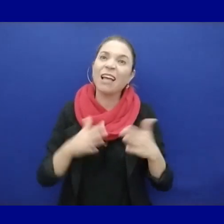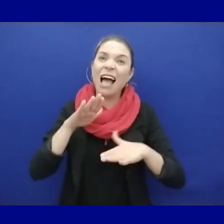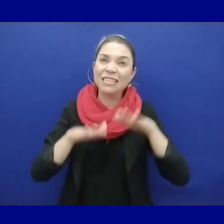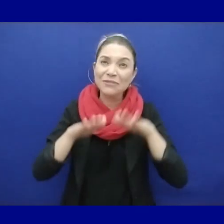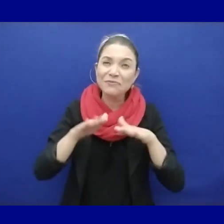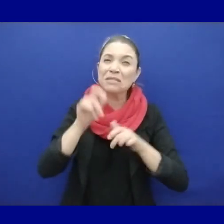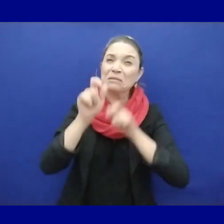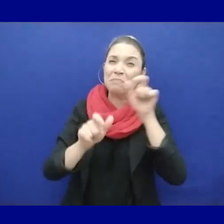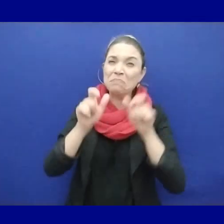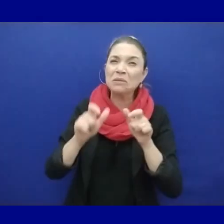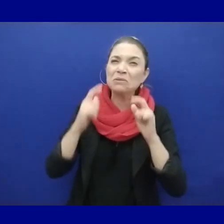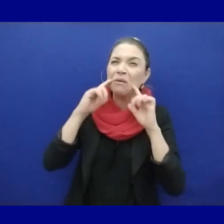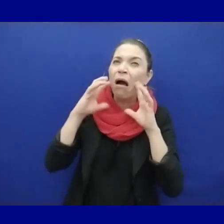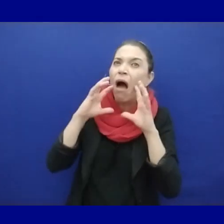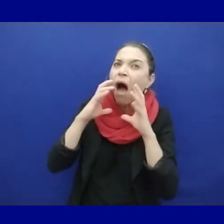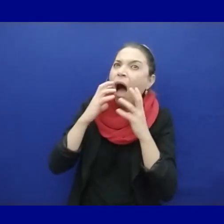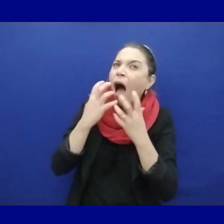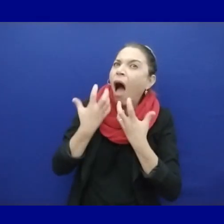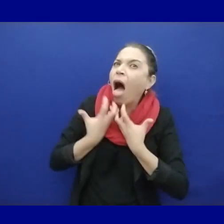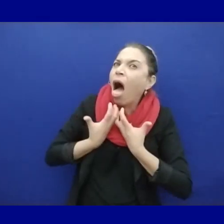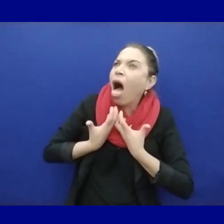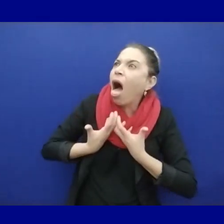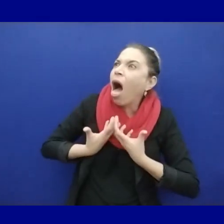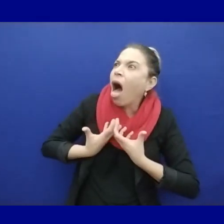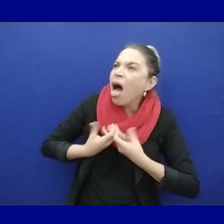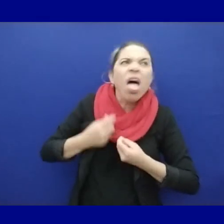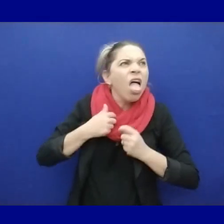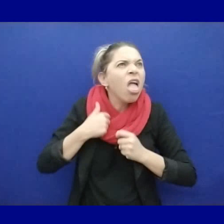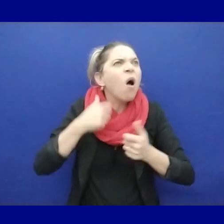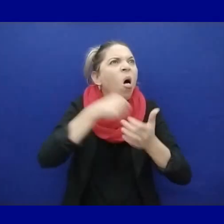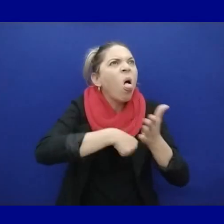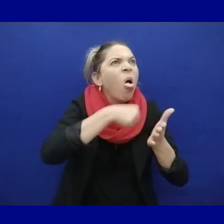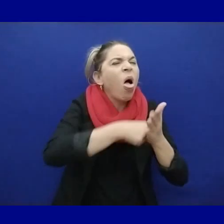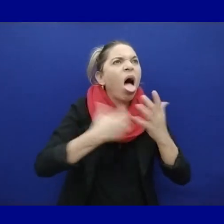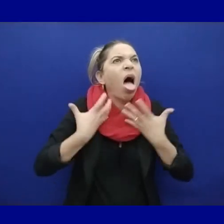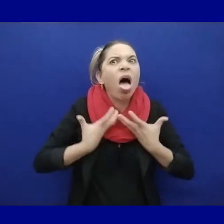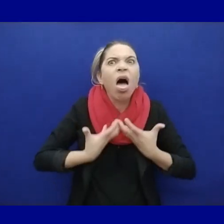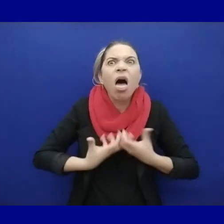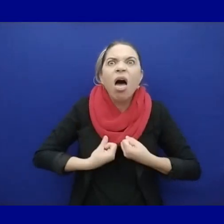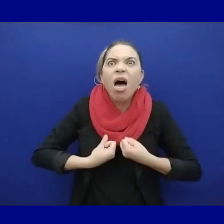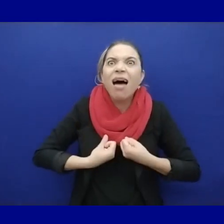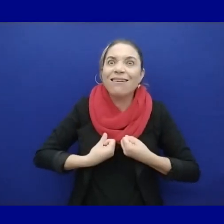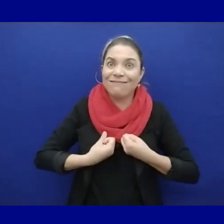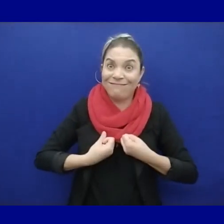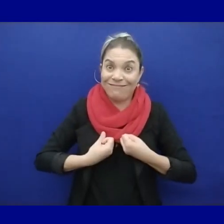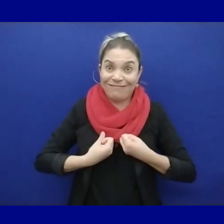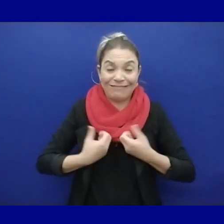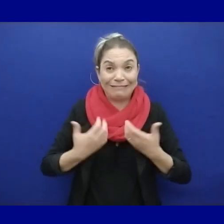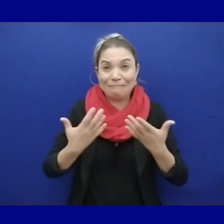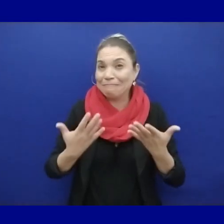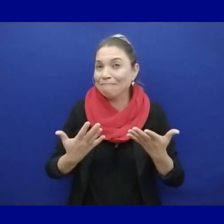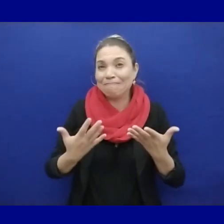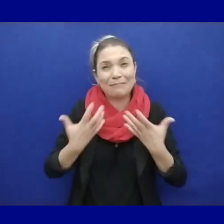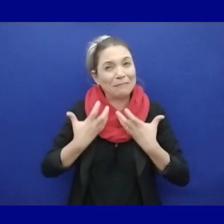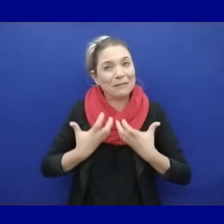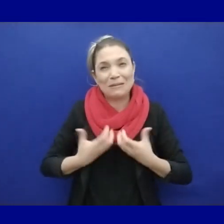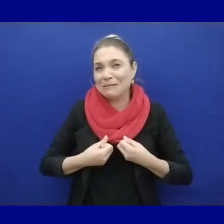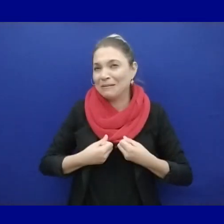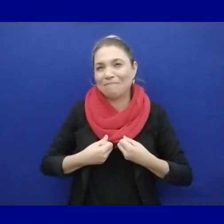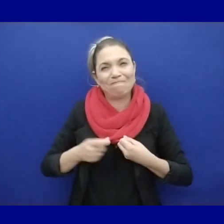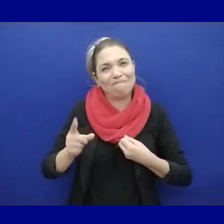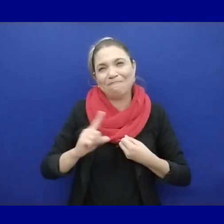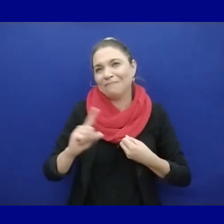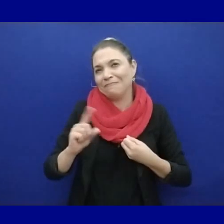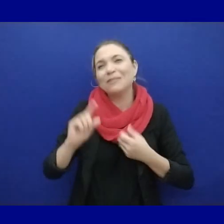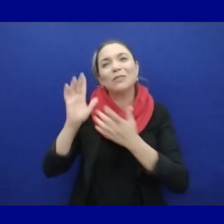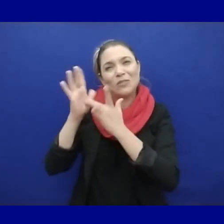os alvos planejados para essa vida. Há pessoas abatidas. Você precisa saber que a mão de Deus